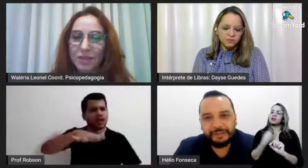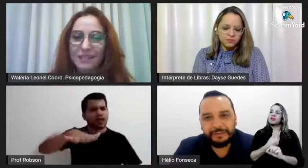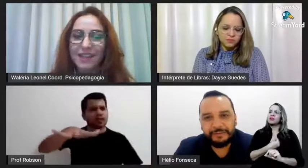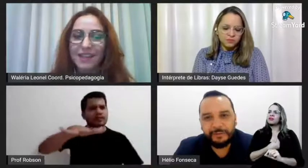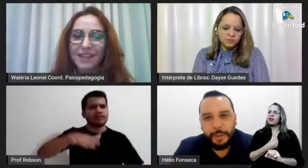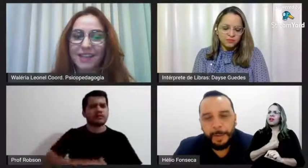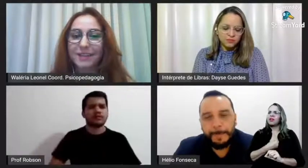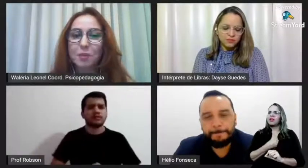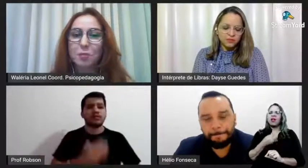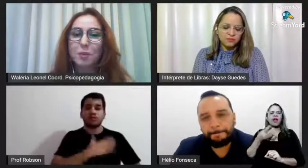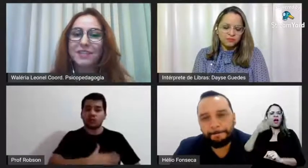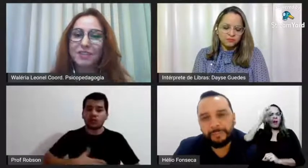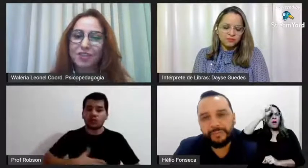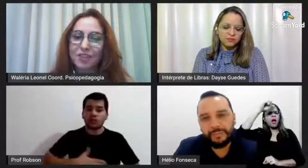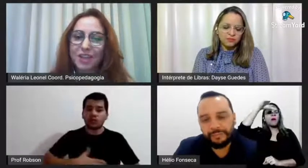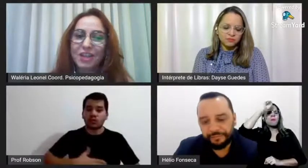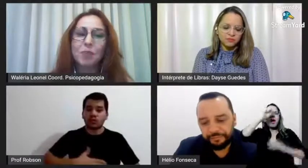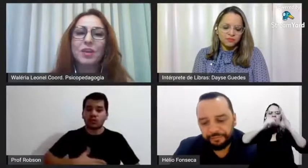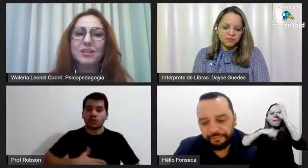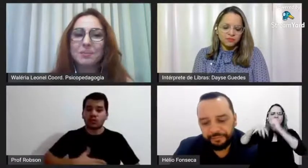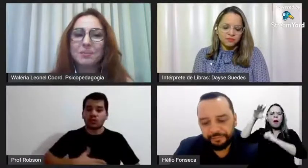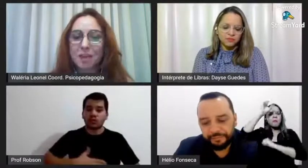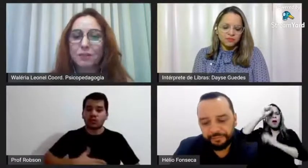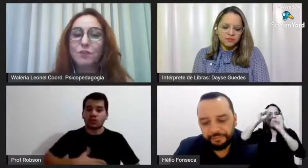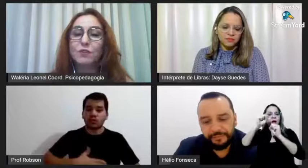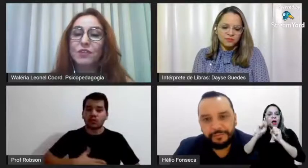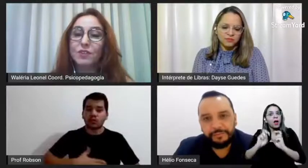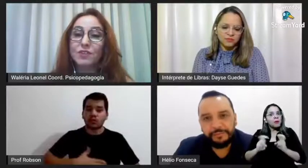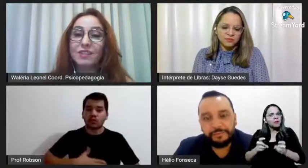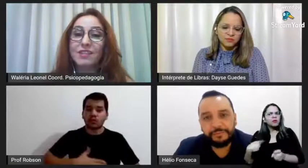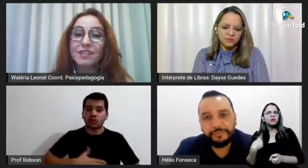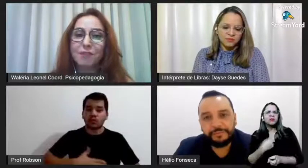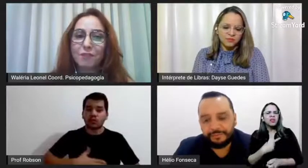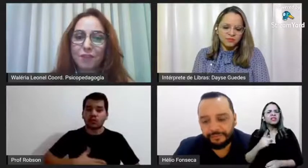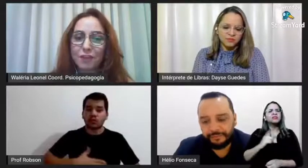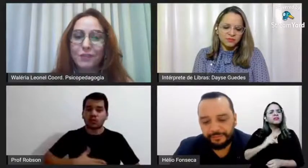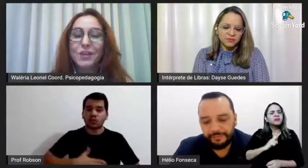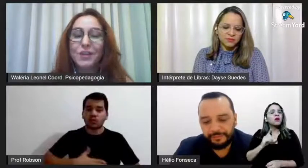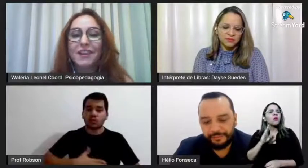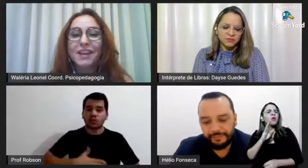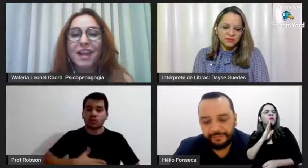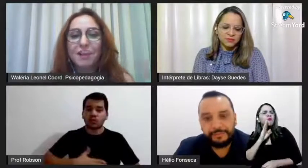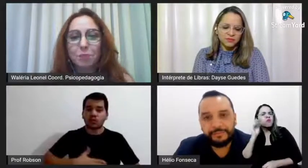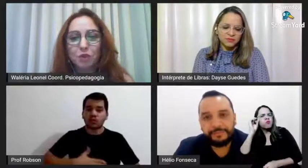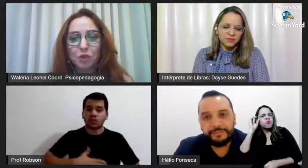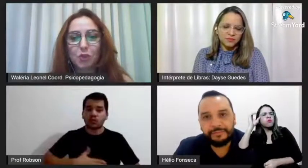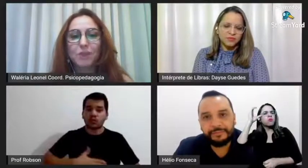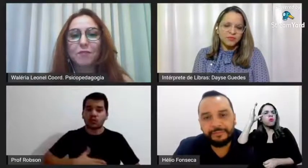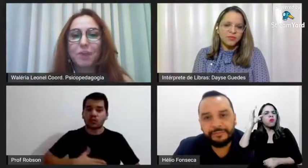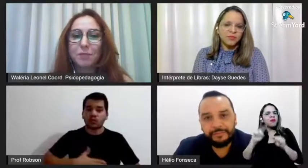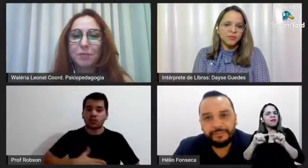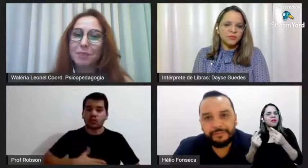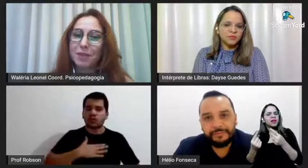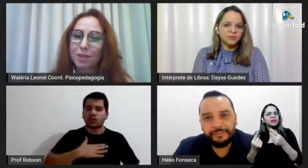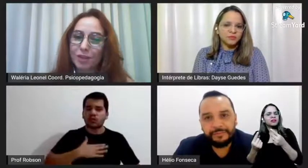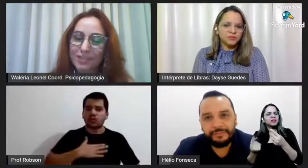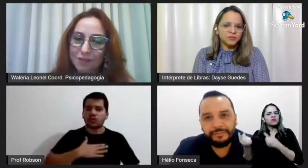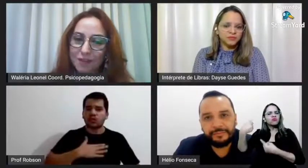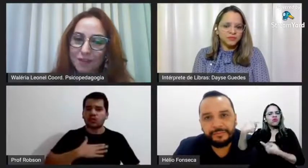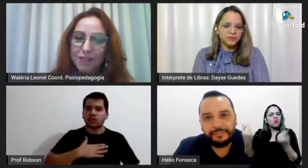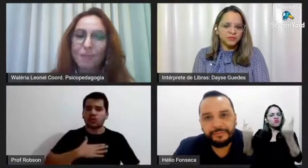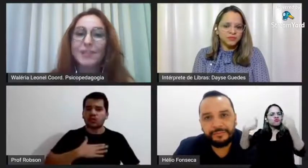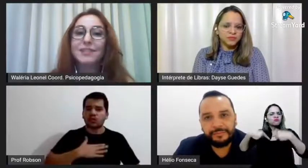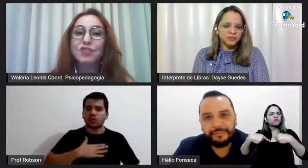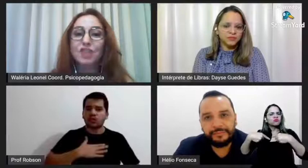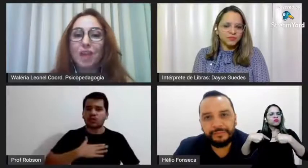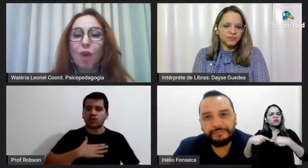constante aprendizado, né, então por mais que a gente tenha aí conhecimentos, vão ser os desafios, né, cada pessoa que vai passar pela nossa